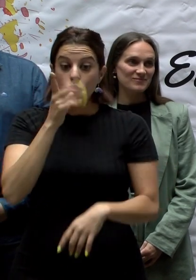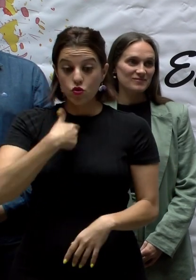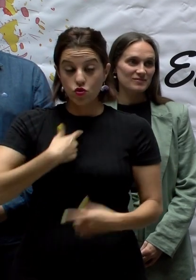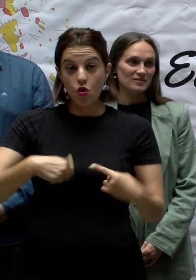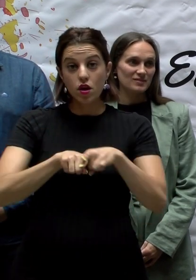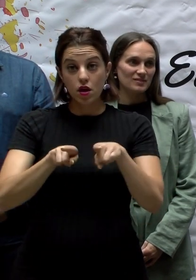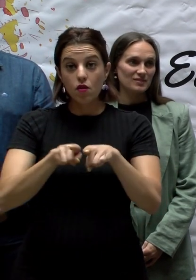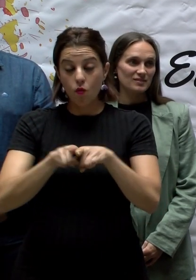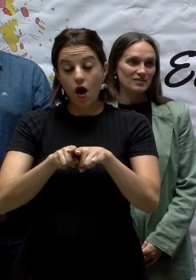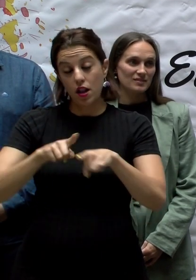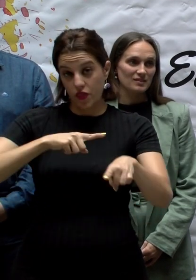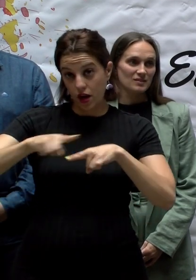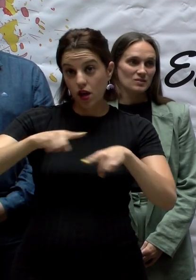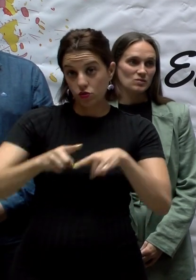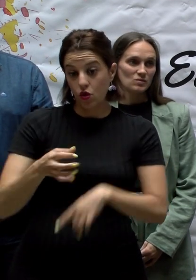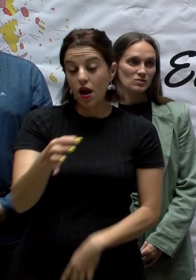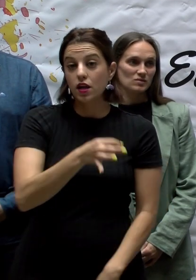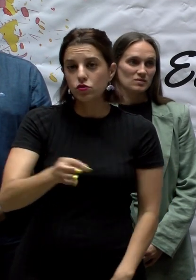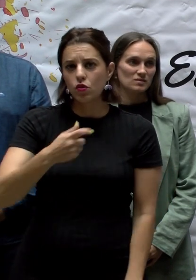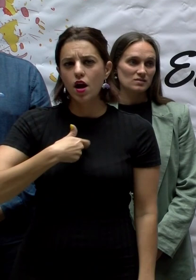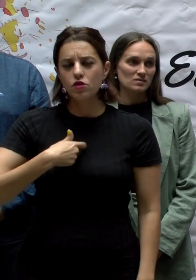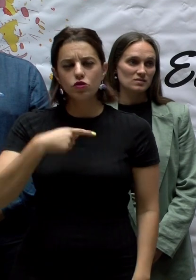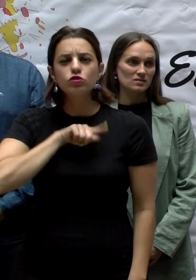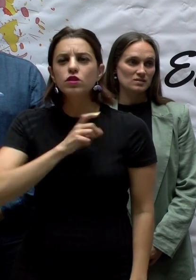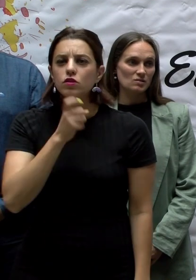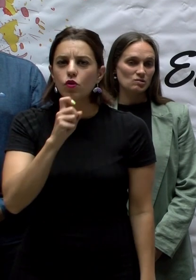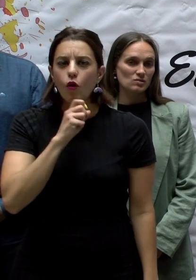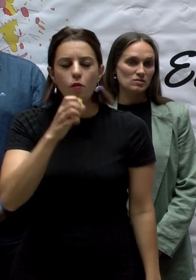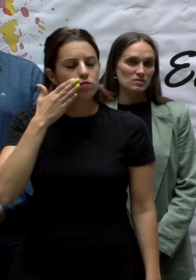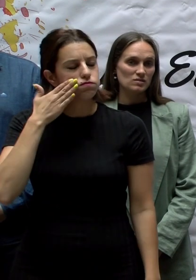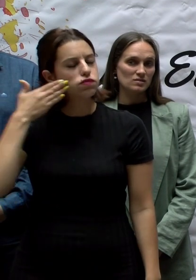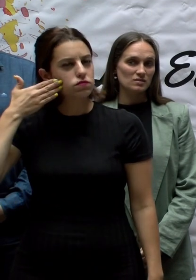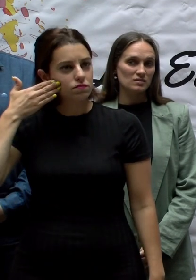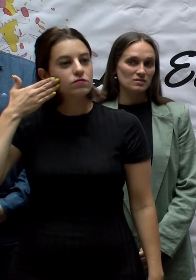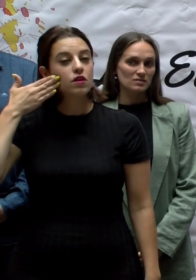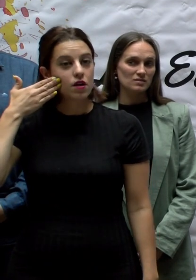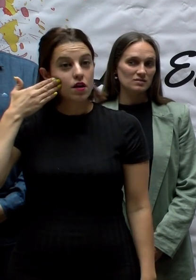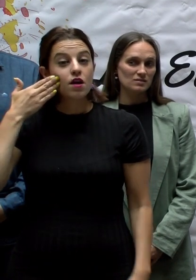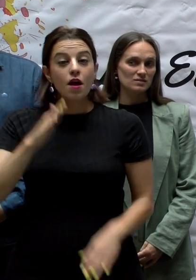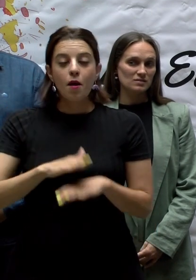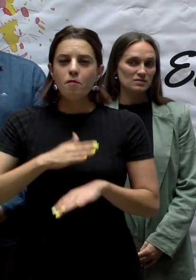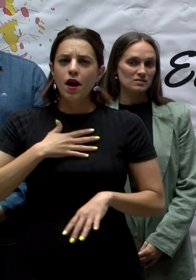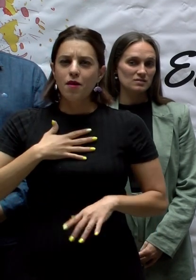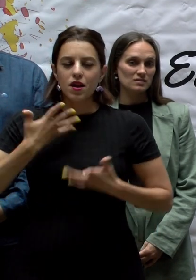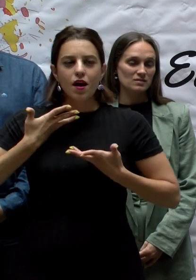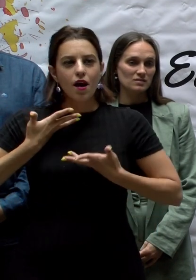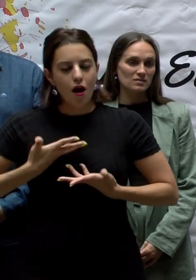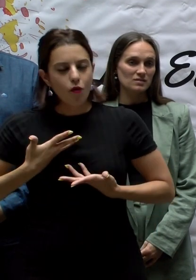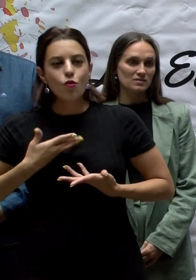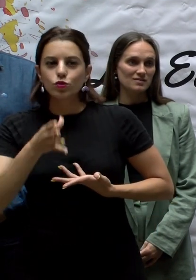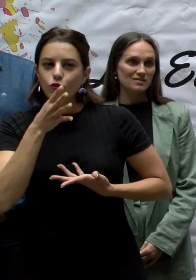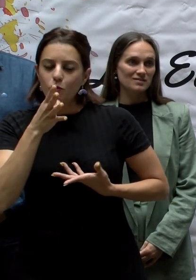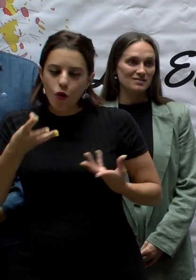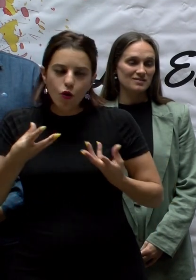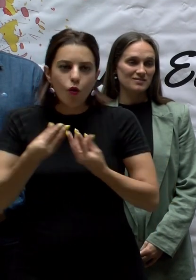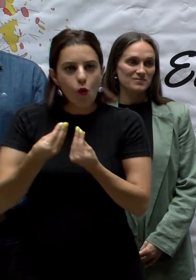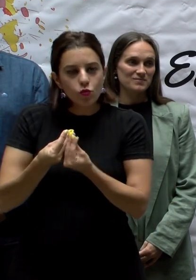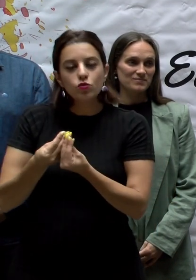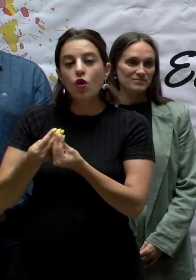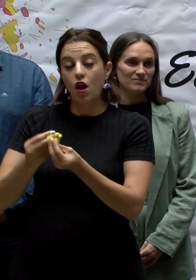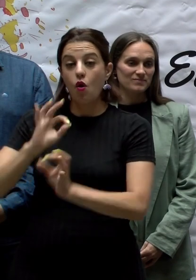Palma, me siento enormemente orgullosa. Me complace tener a Felipe, que hemos hablado mucho, y a